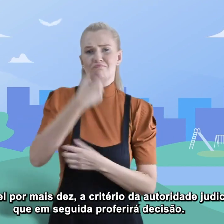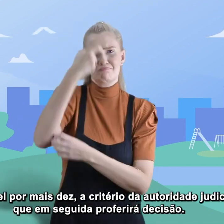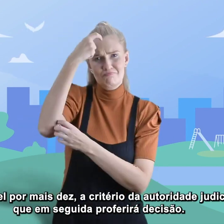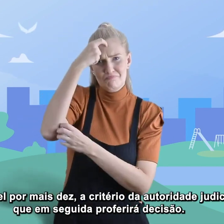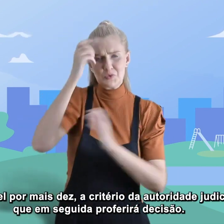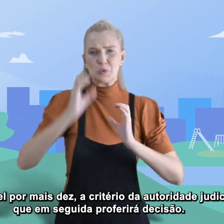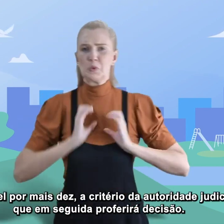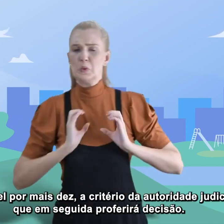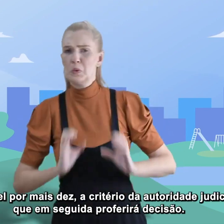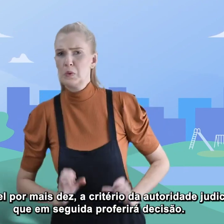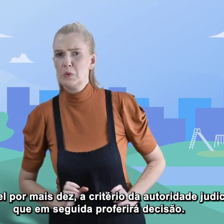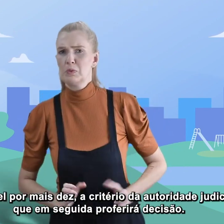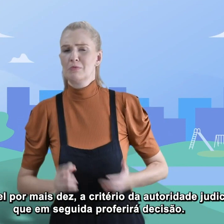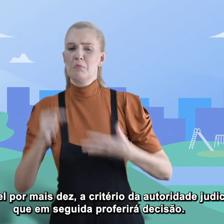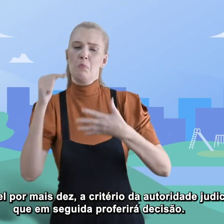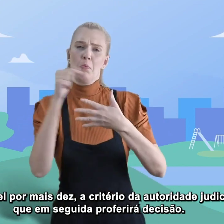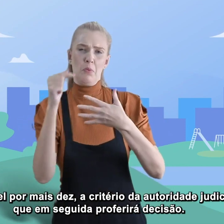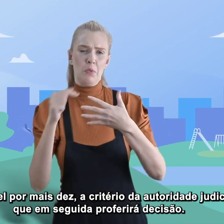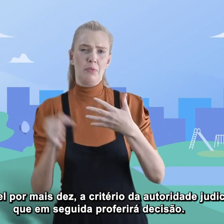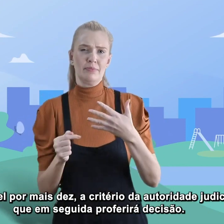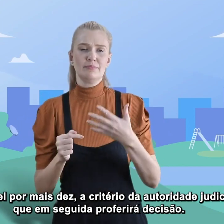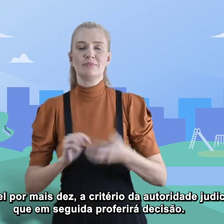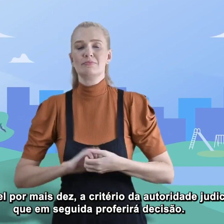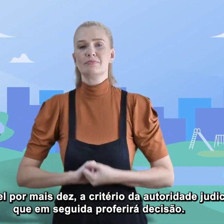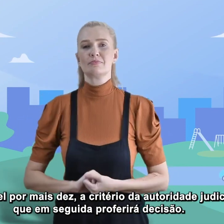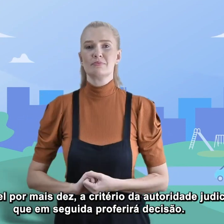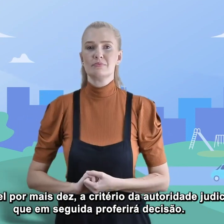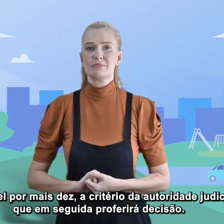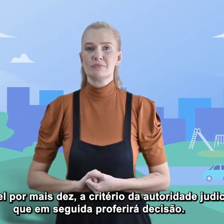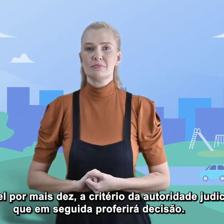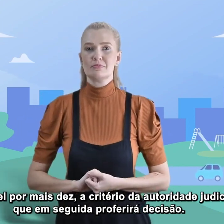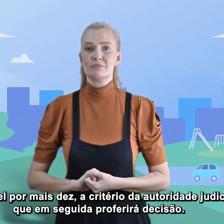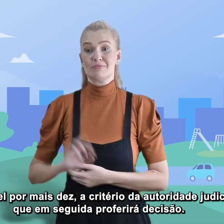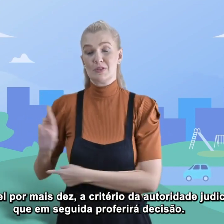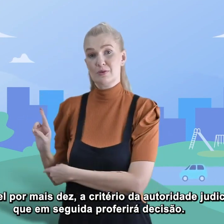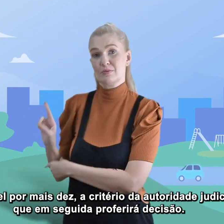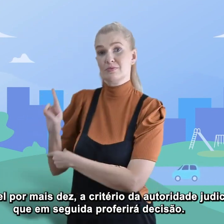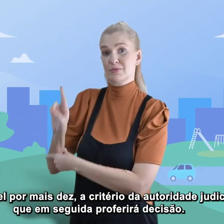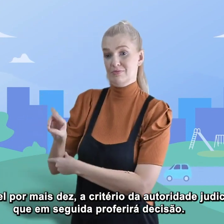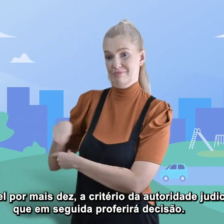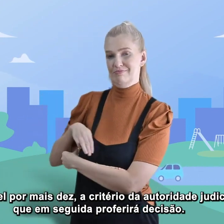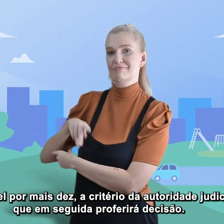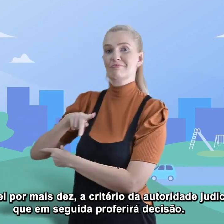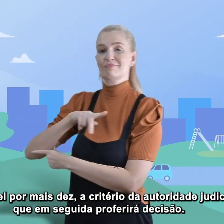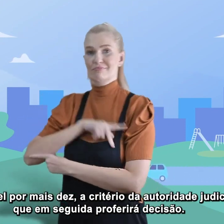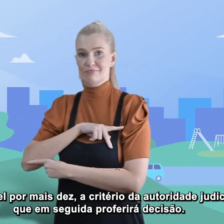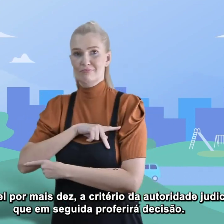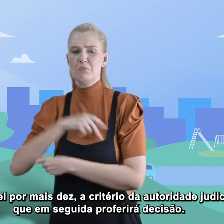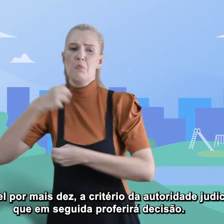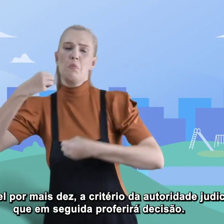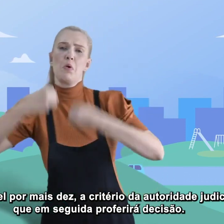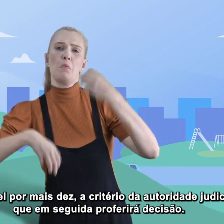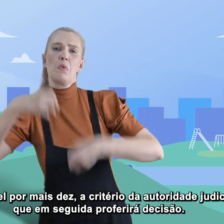prorrogável por mais 10, a critério da autoridade judiciária, que em seguida proferirá a decisão.